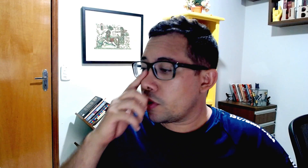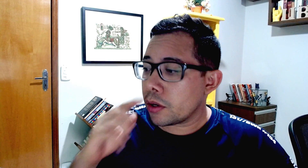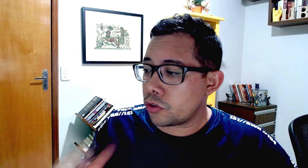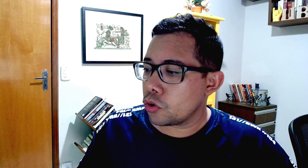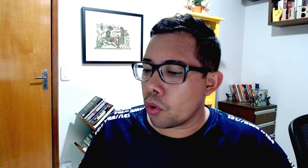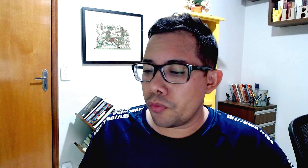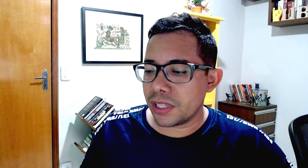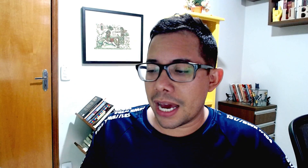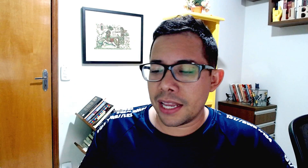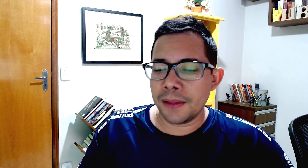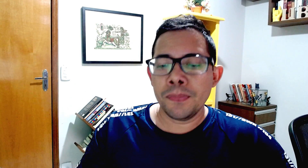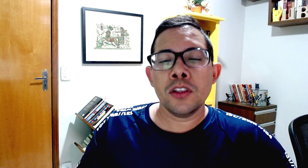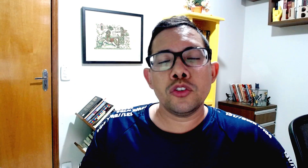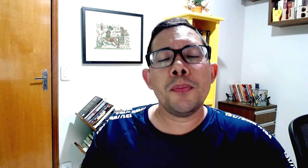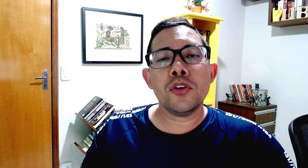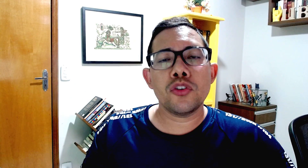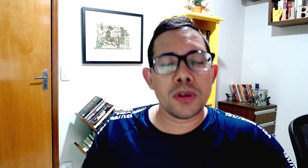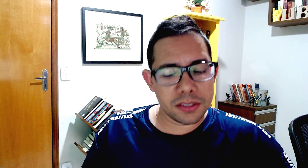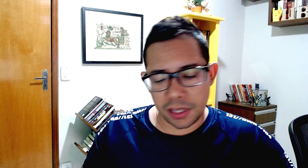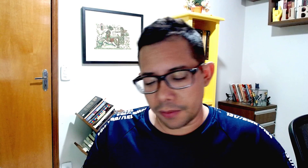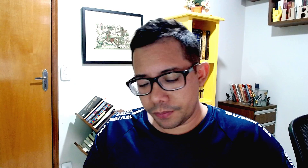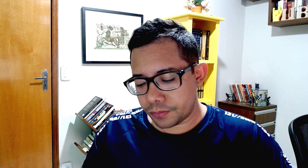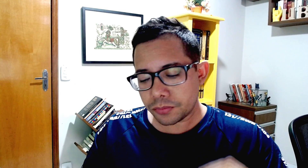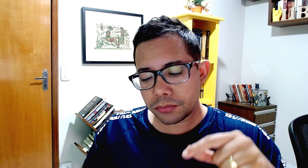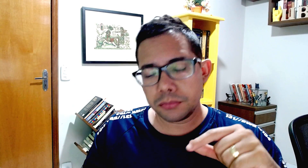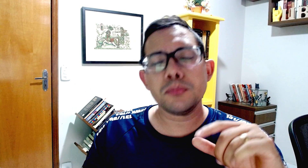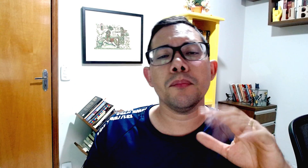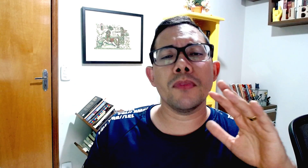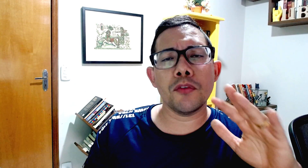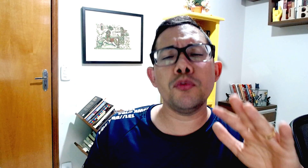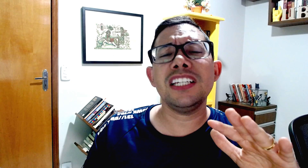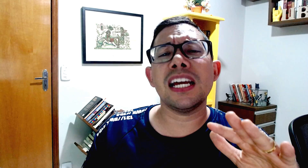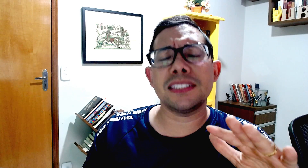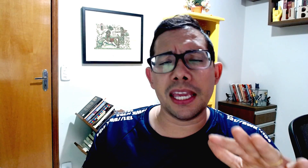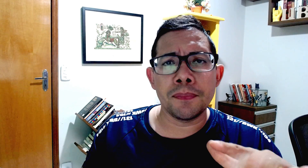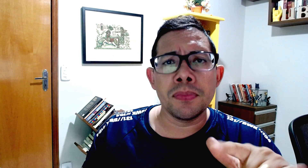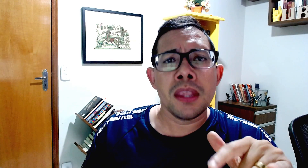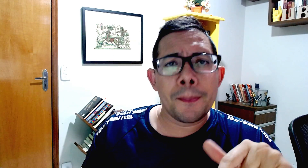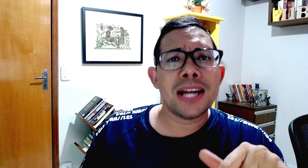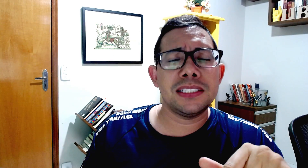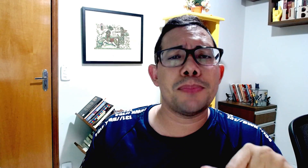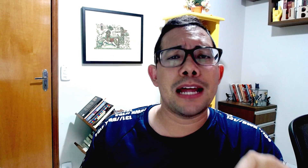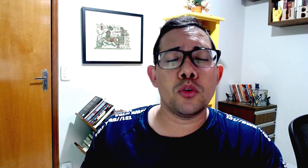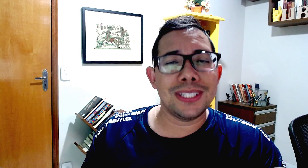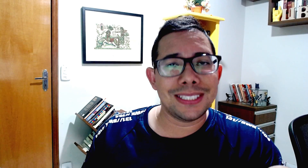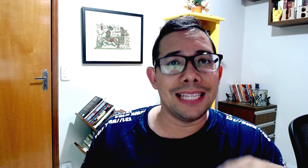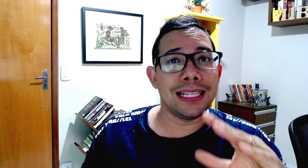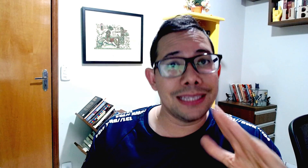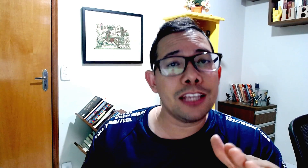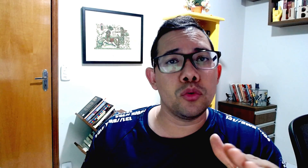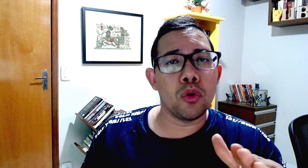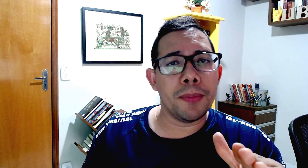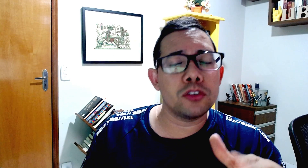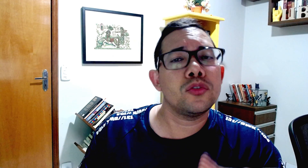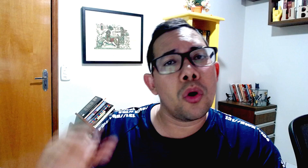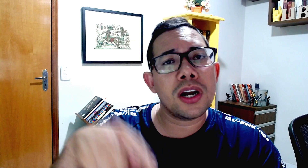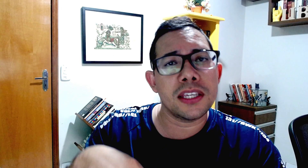quero te convidar aí, só para eu te conhecer. Você já tem participado do Esquenta desde o começo? Coloca aqui,